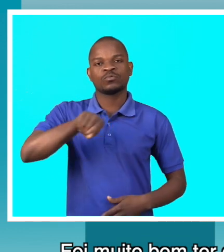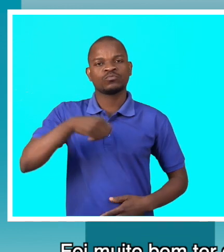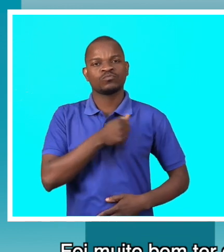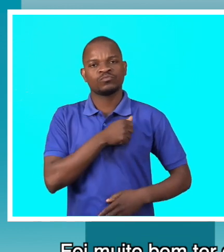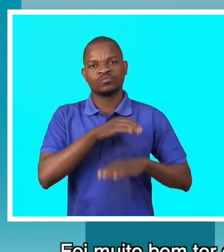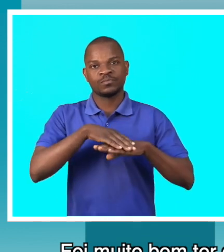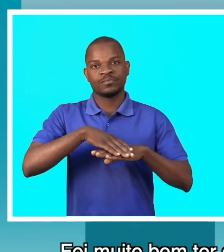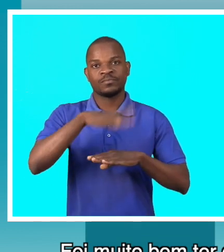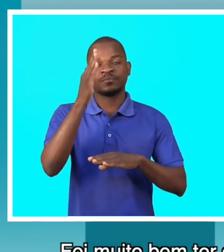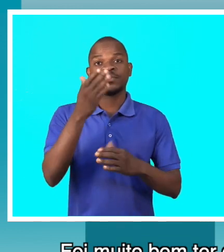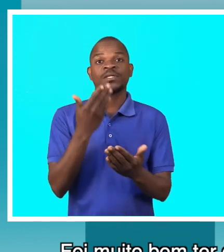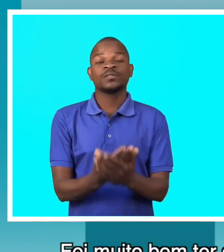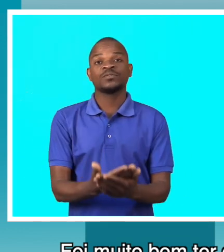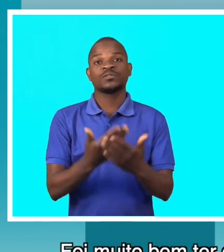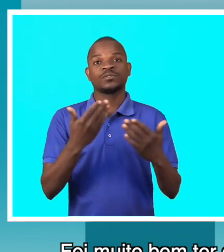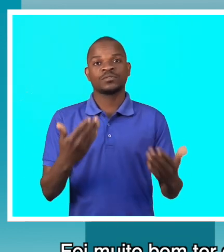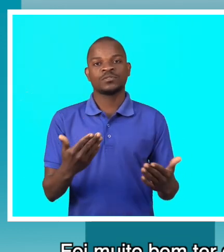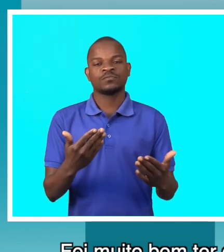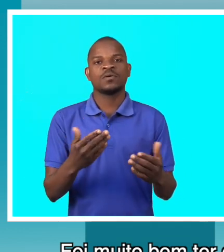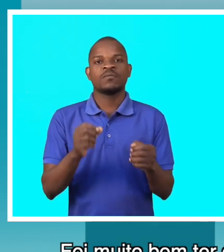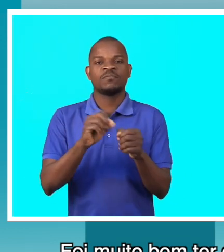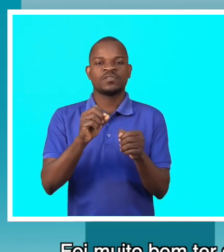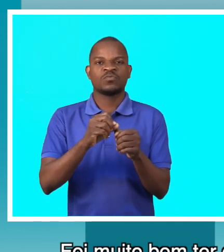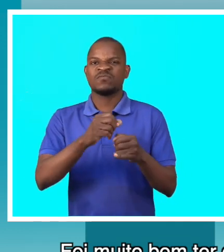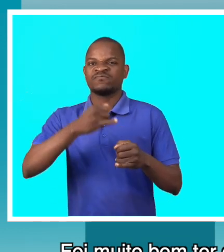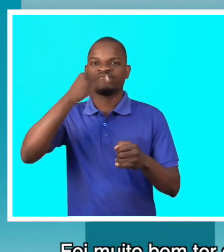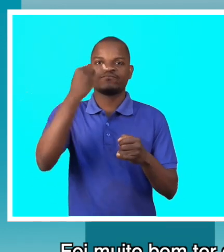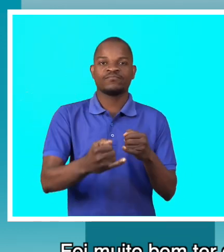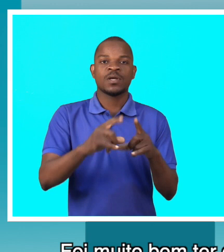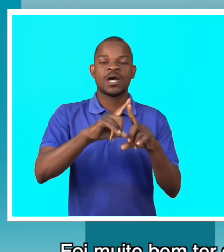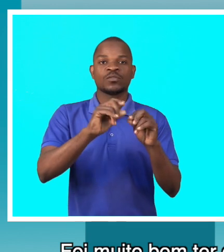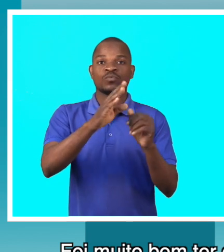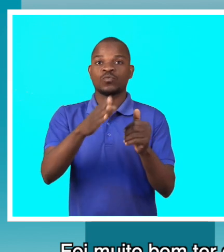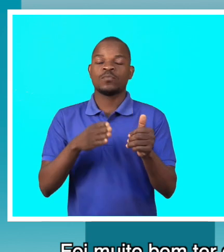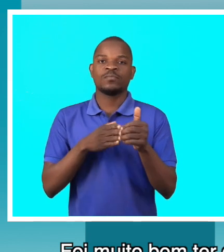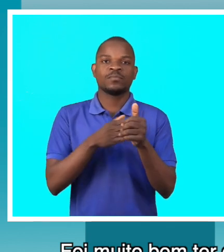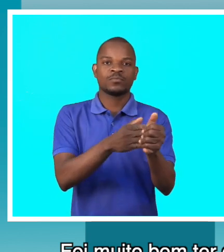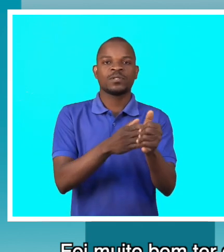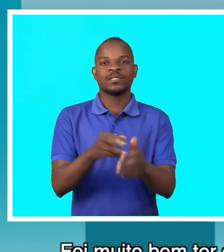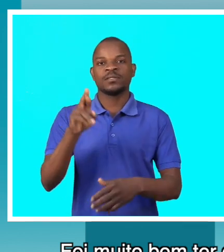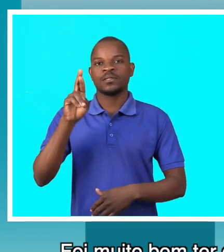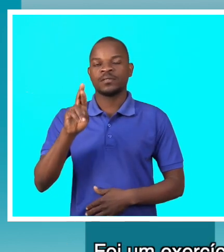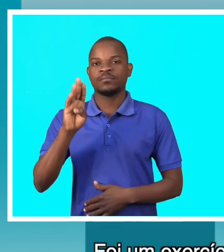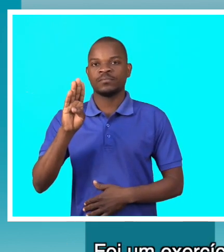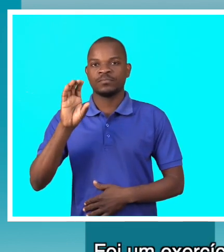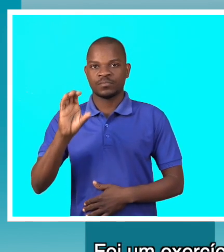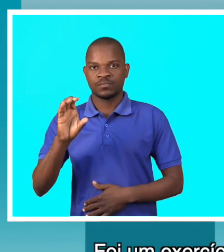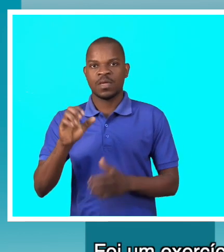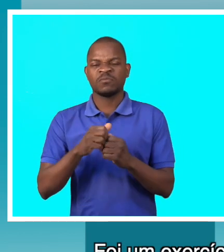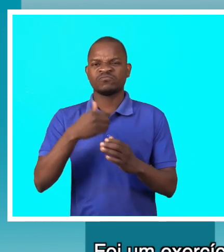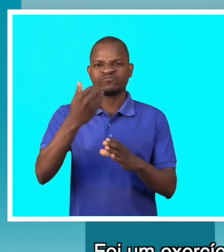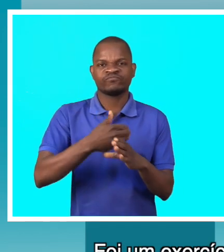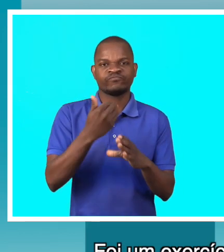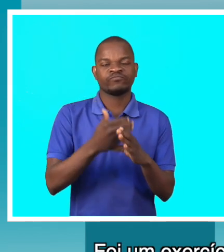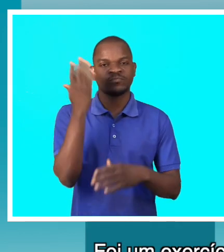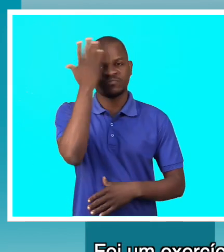estados aqui para finalização do manual operacional de RBC. Foi